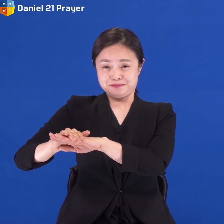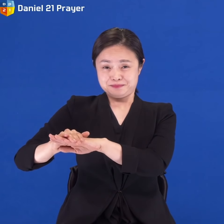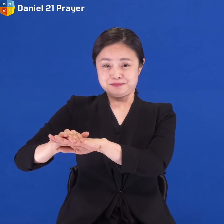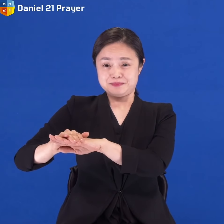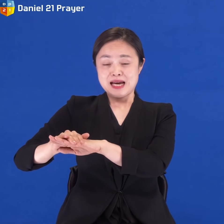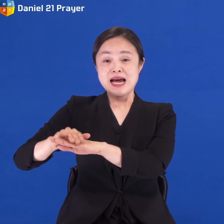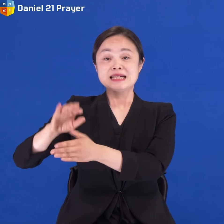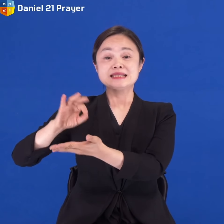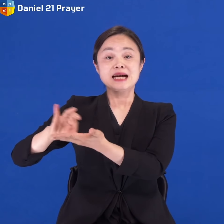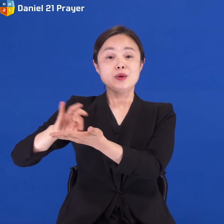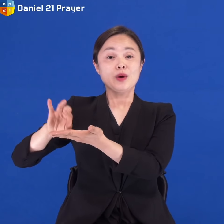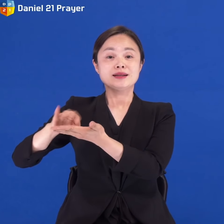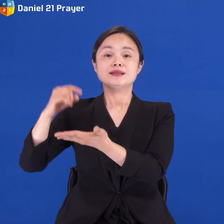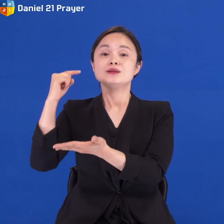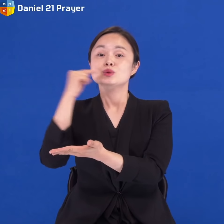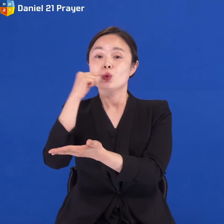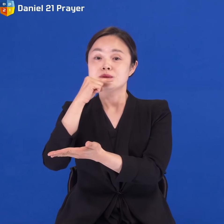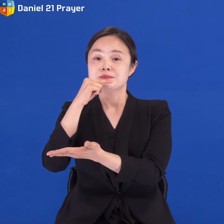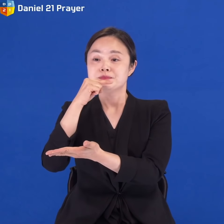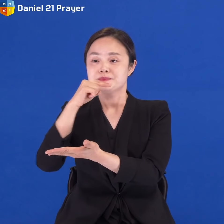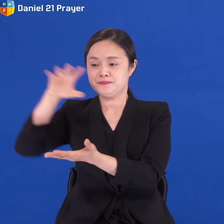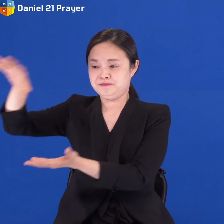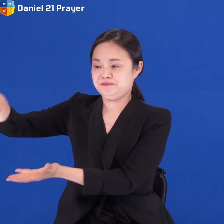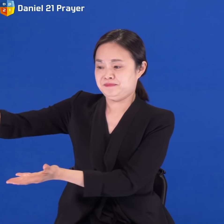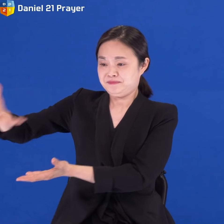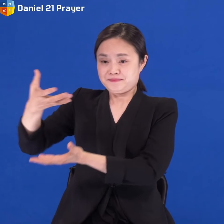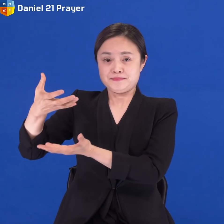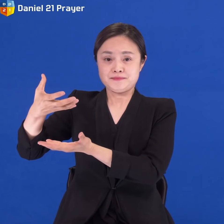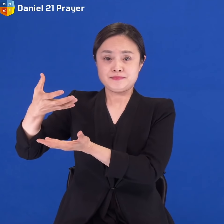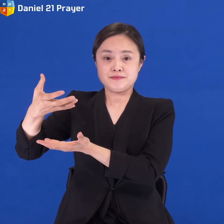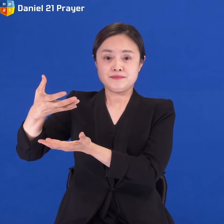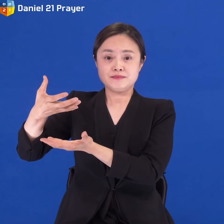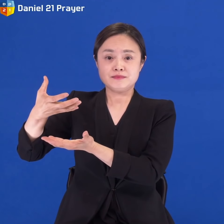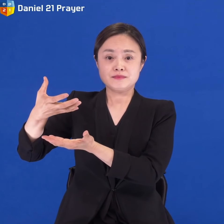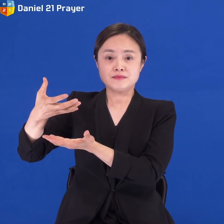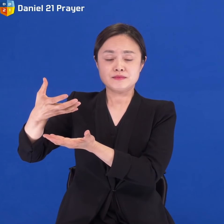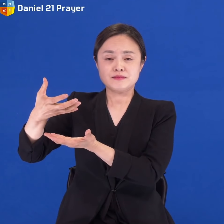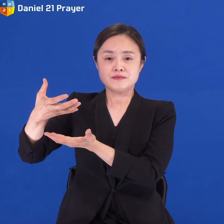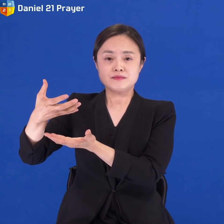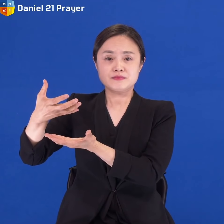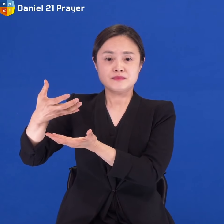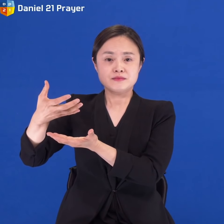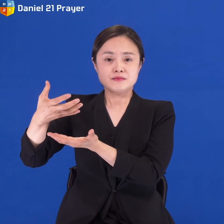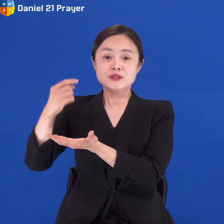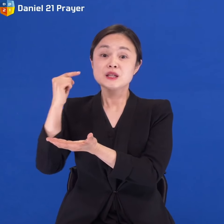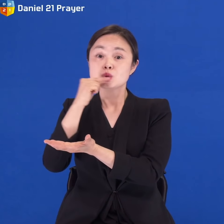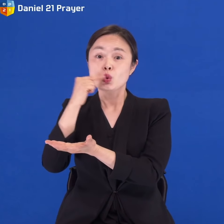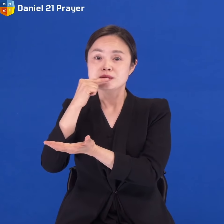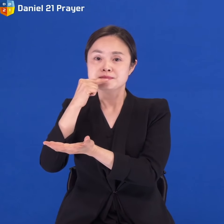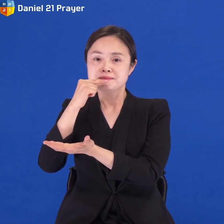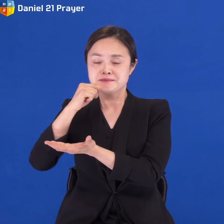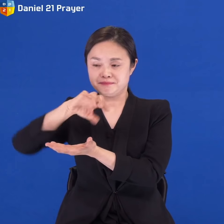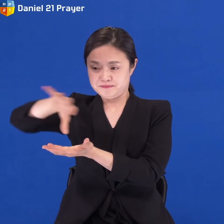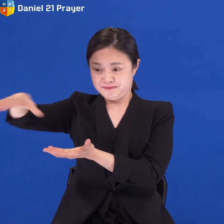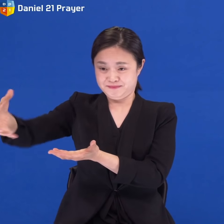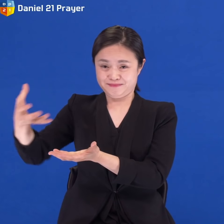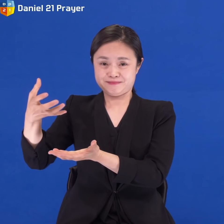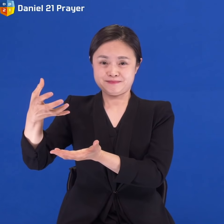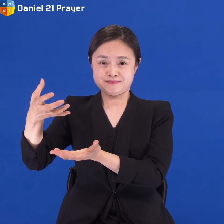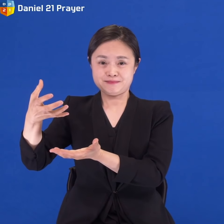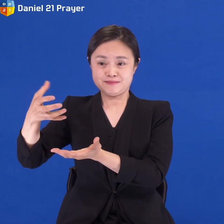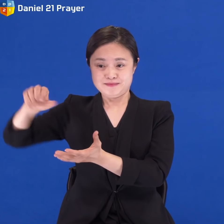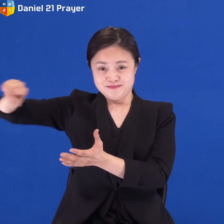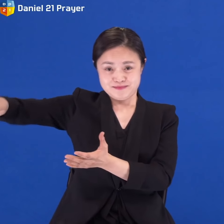장어의 멸치의 뿌리는 네모 딱딱한 굵은 소금을 한